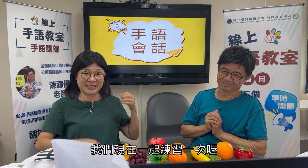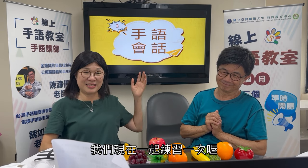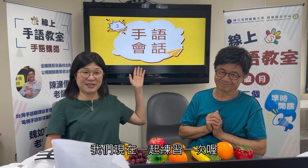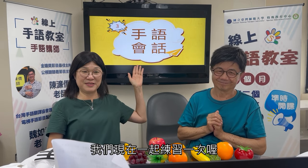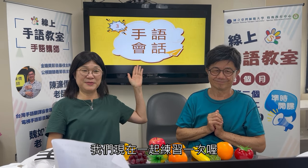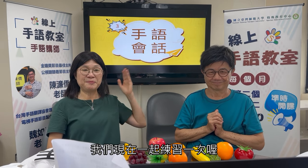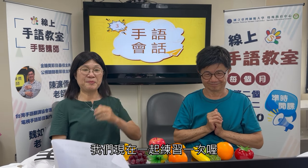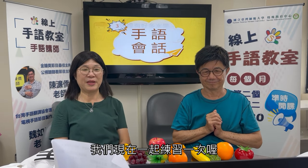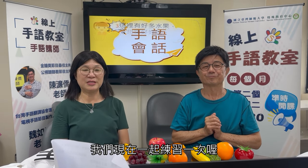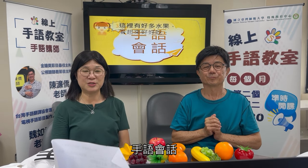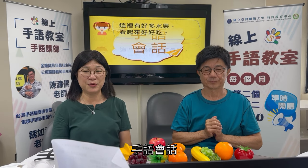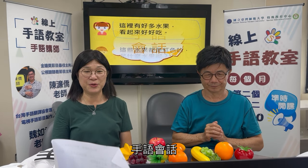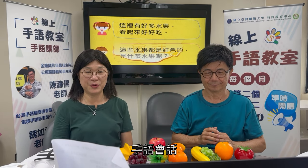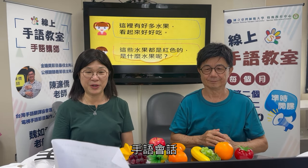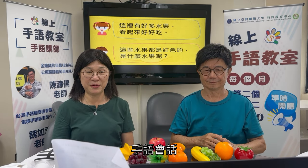哦，手语绘画。